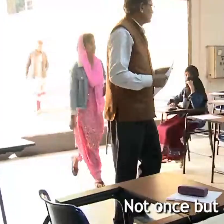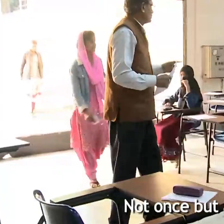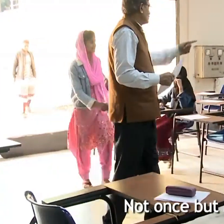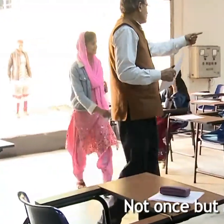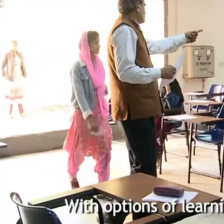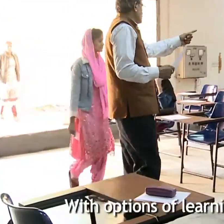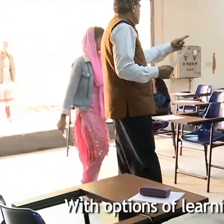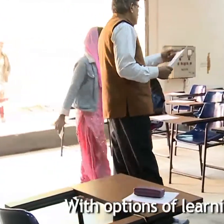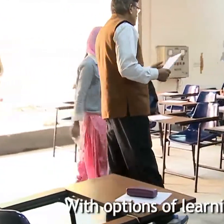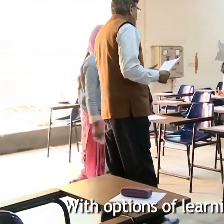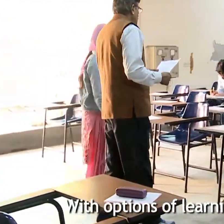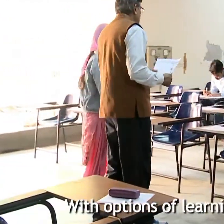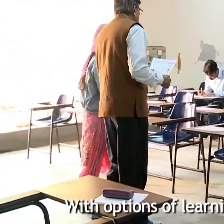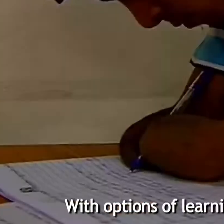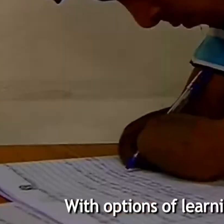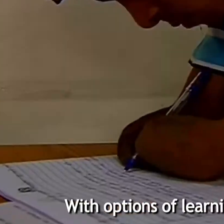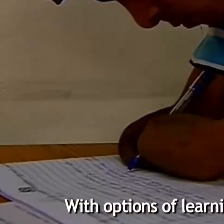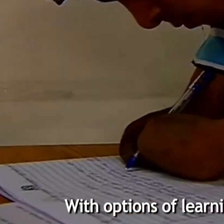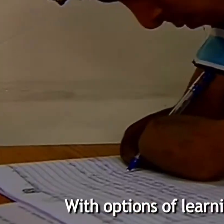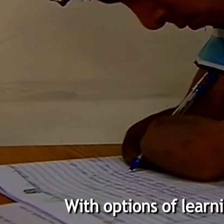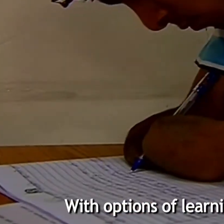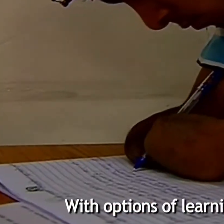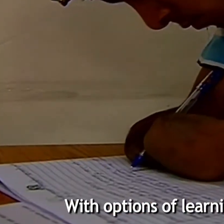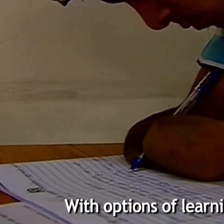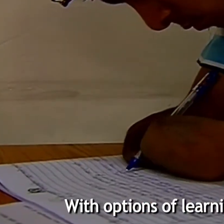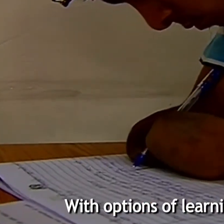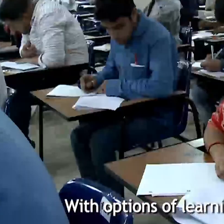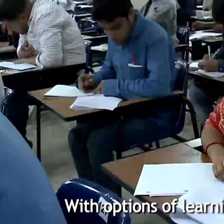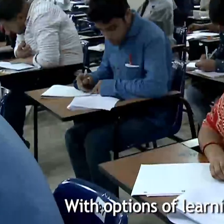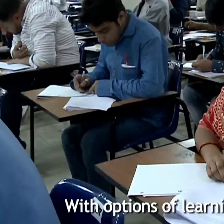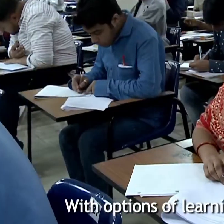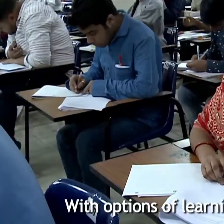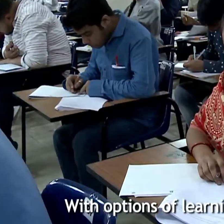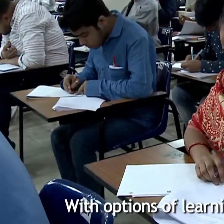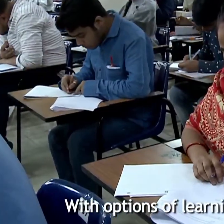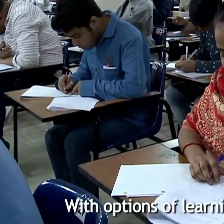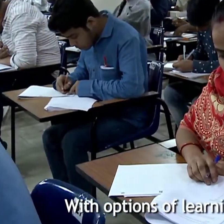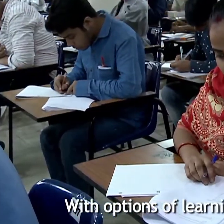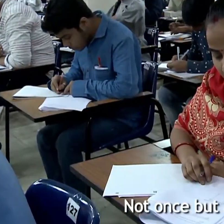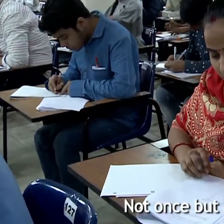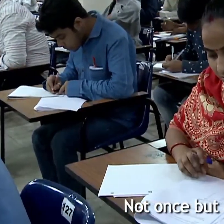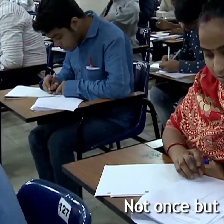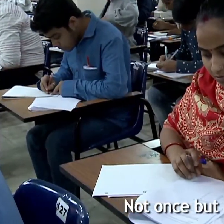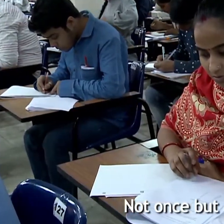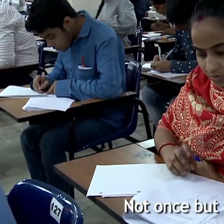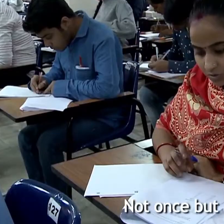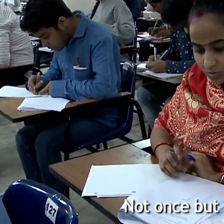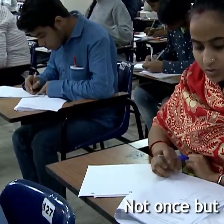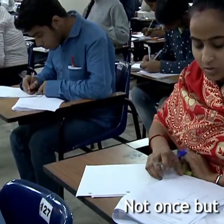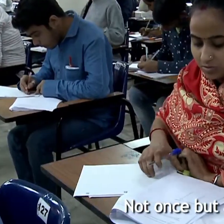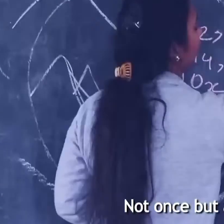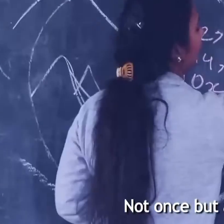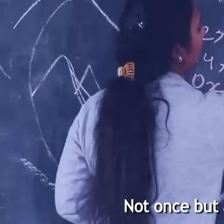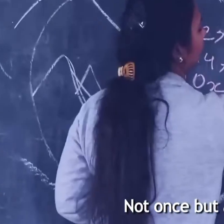फिर। शिक्षा और परीक्षा का अवसर एक बार ही क्यों